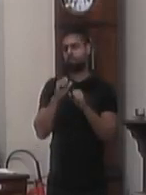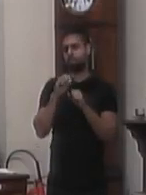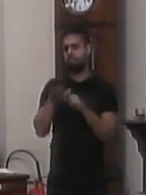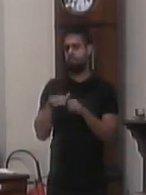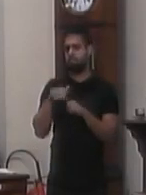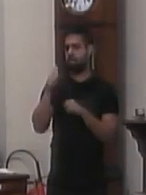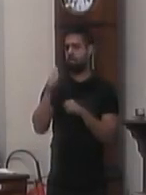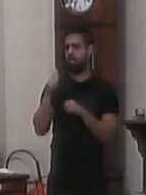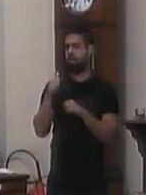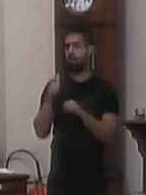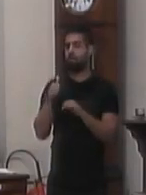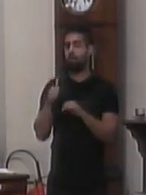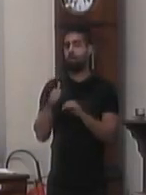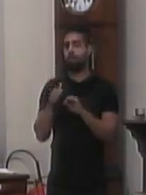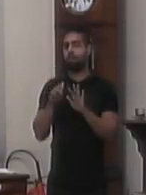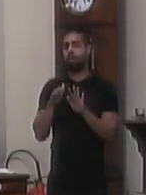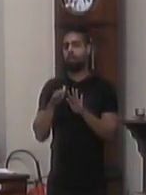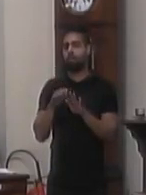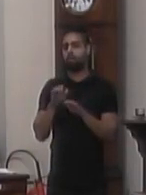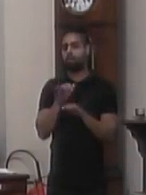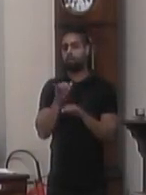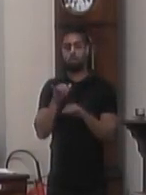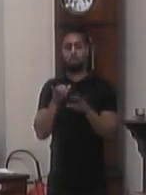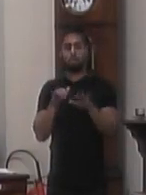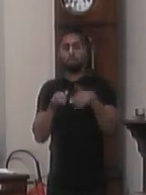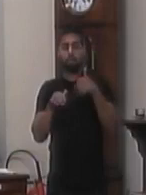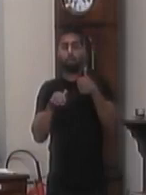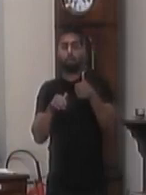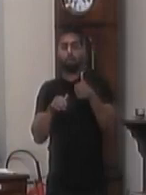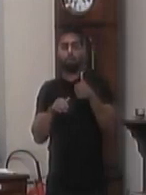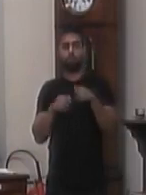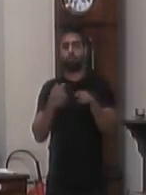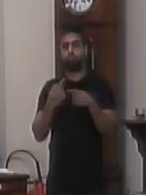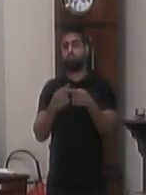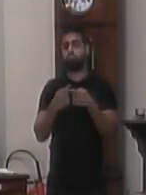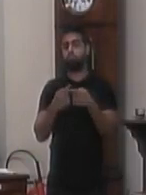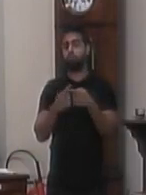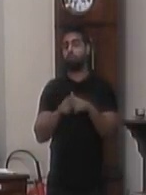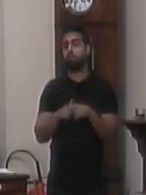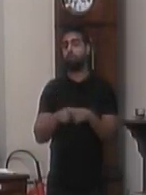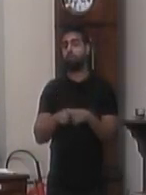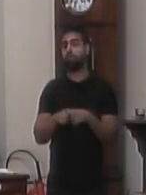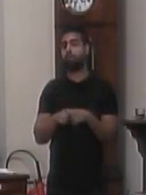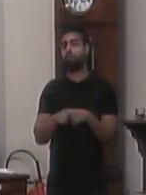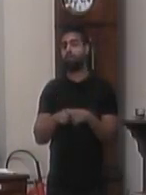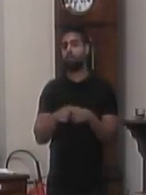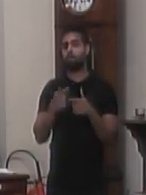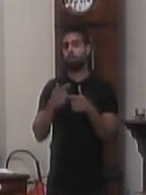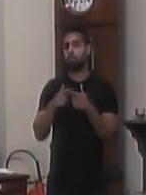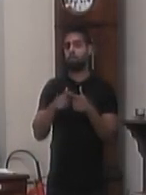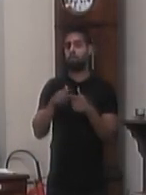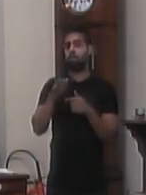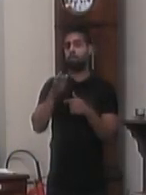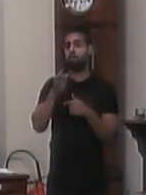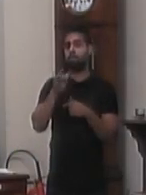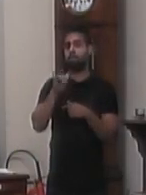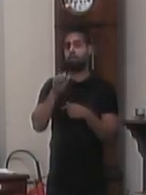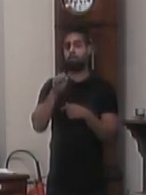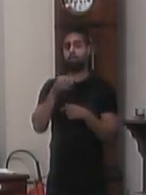melhor, mas eu acho que se ela não é melhor também, é uma questão mesmo de fiscal aí do país